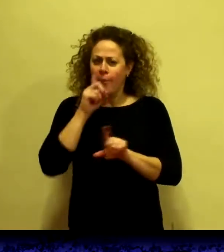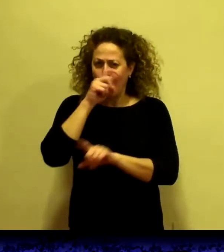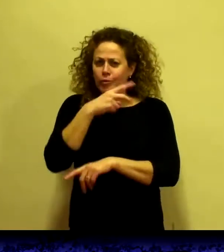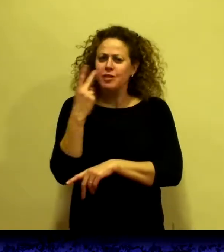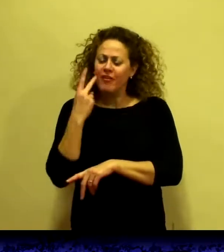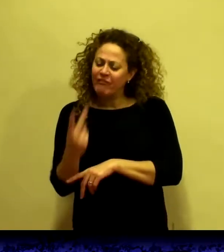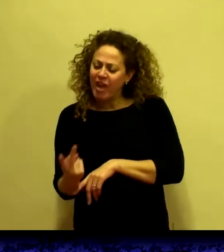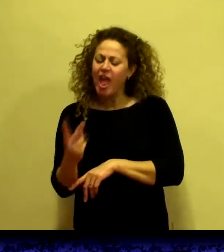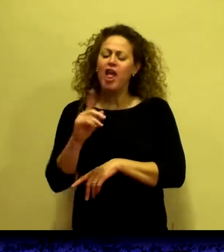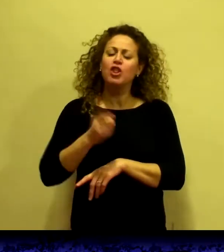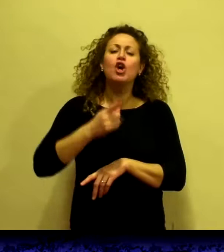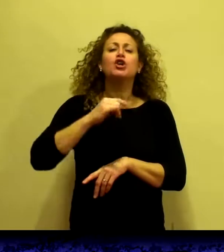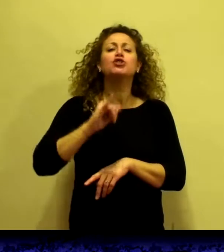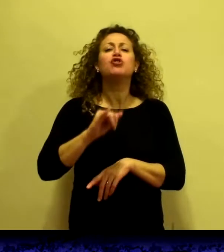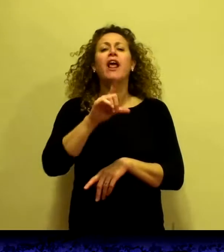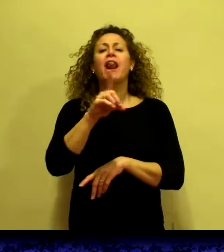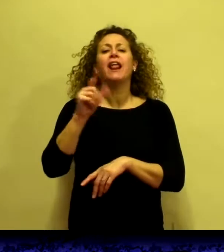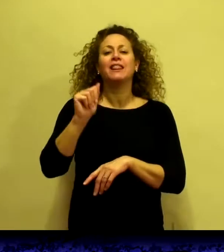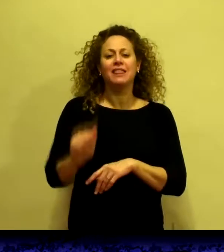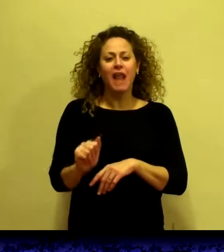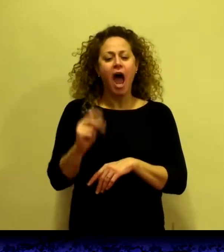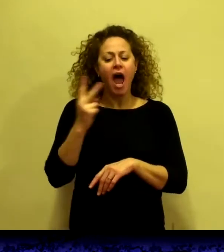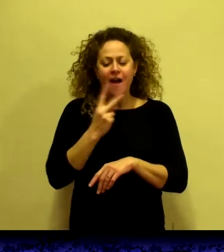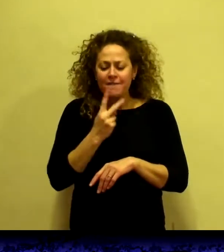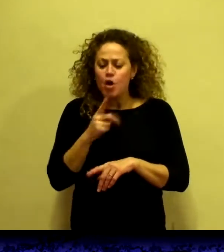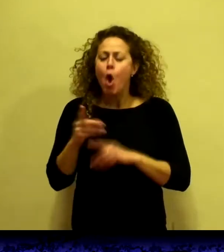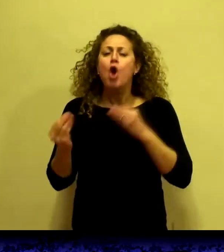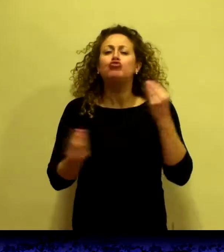del Gioco Studio,